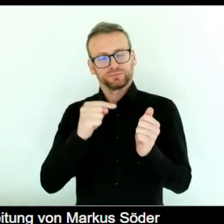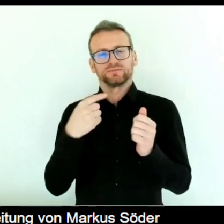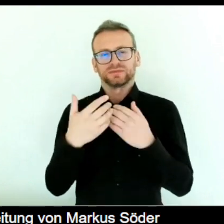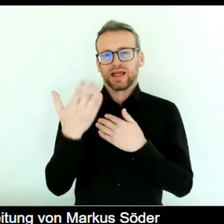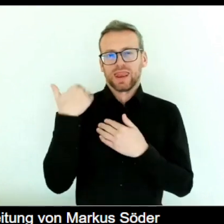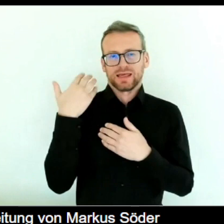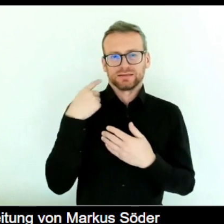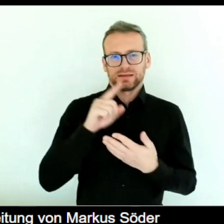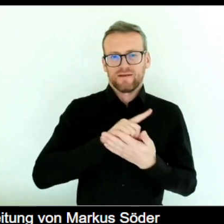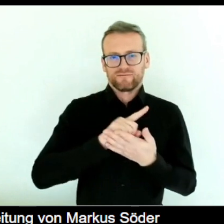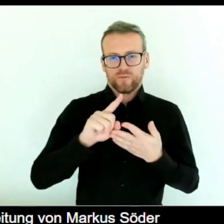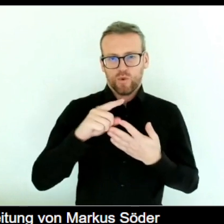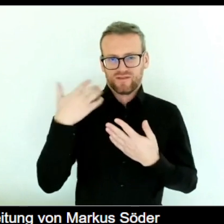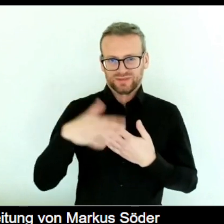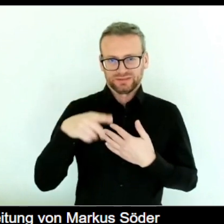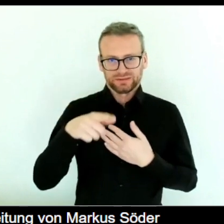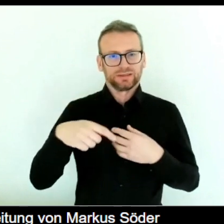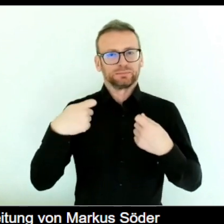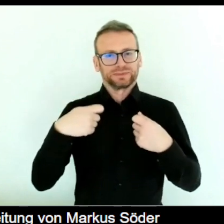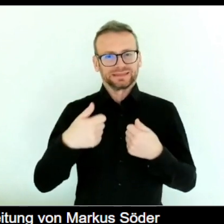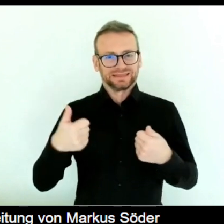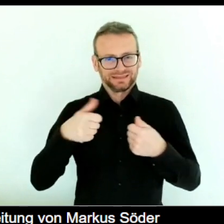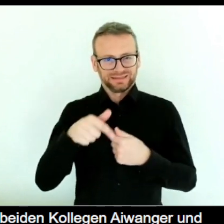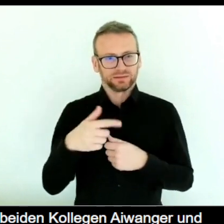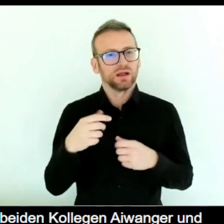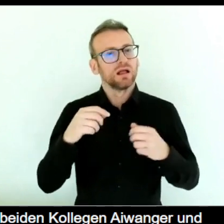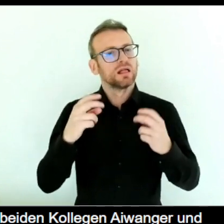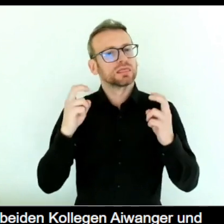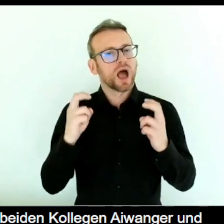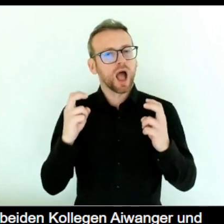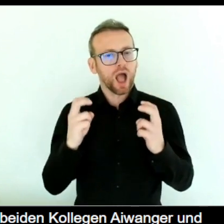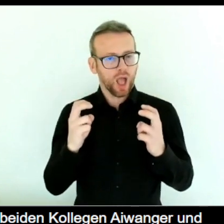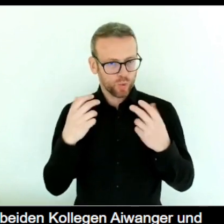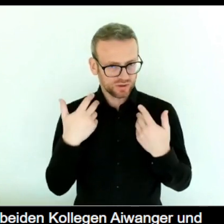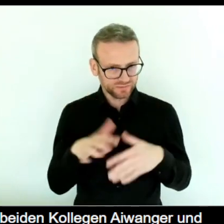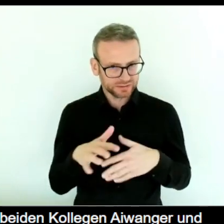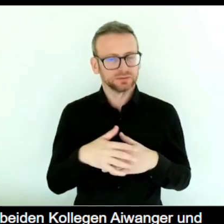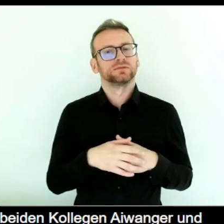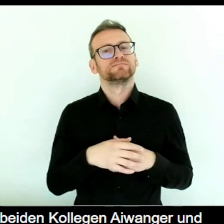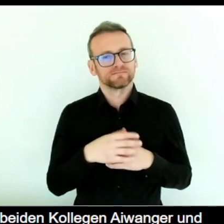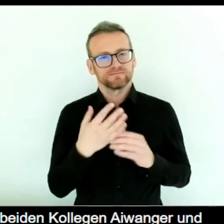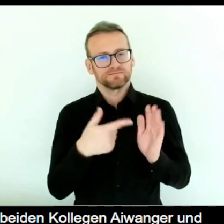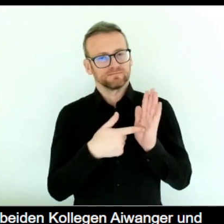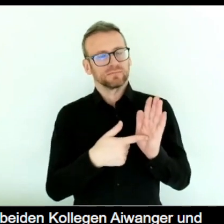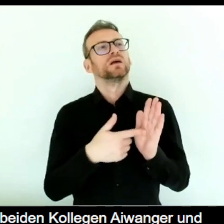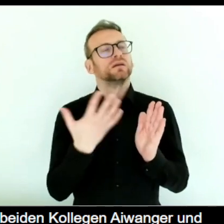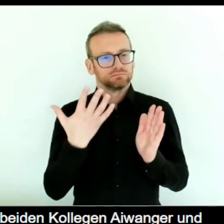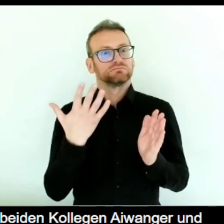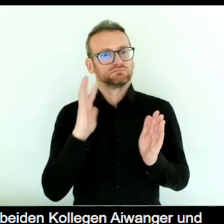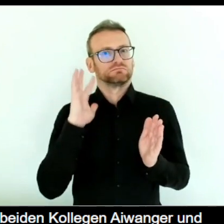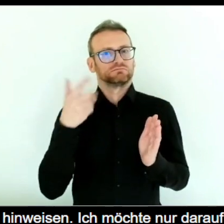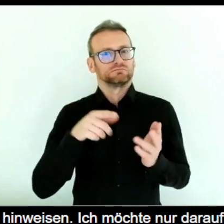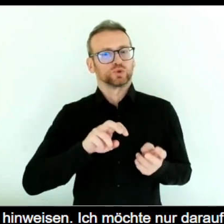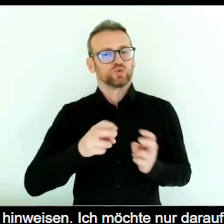jetzt auch in die Umsetzung zu bringen. Also wir haben entschieden, dass die Phase der Umsetzung unmittelbar